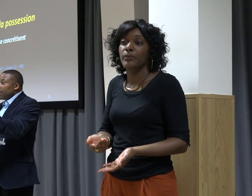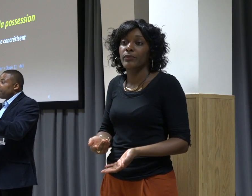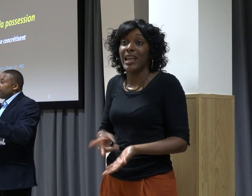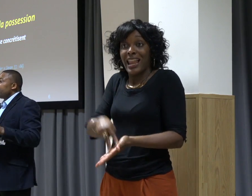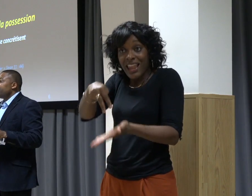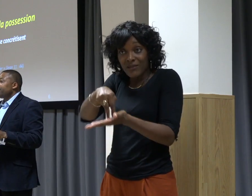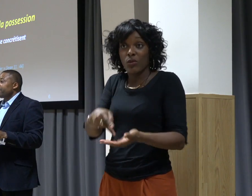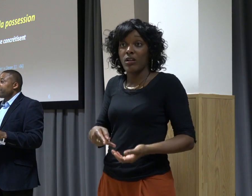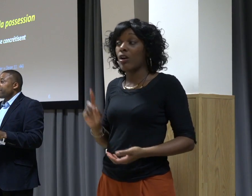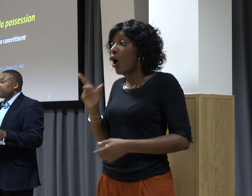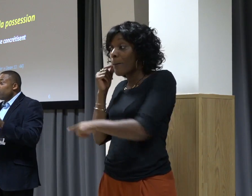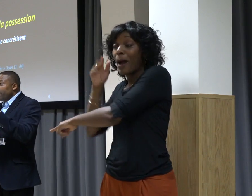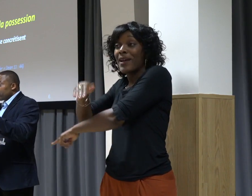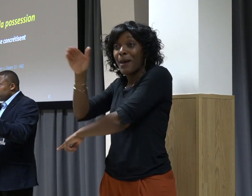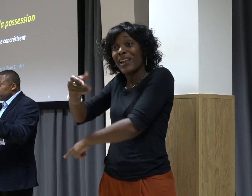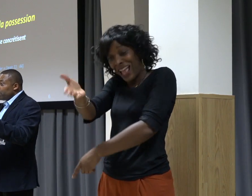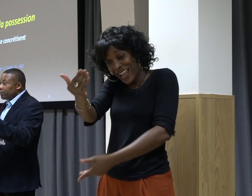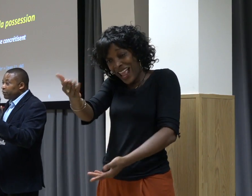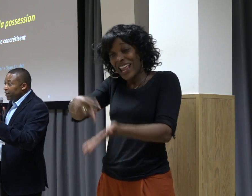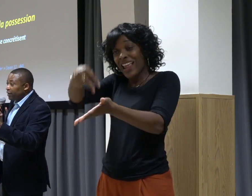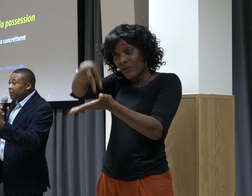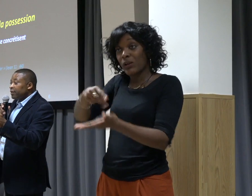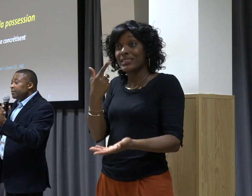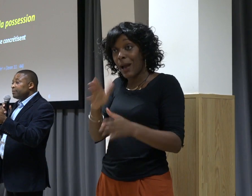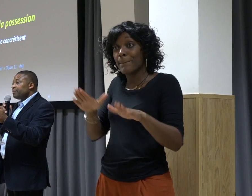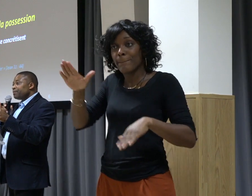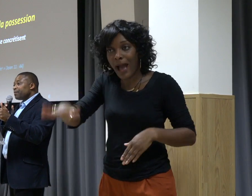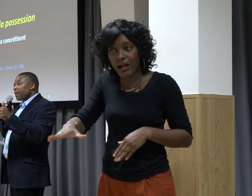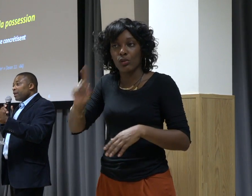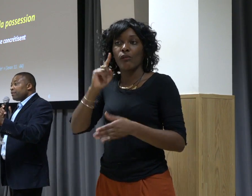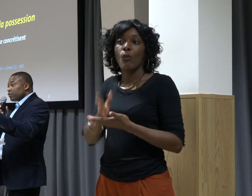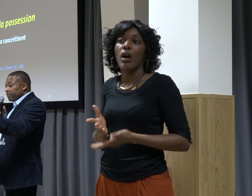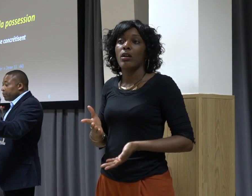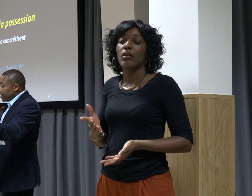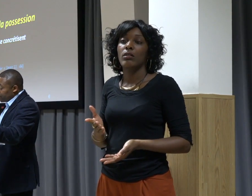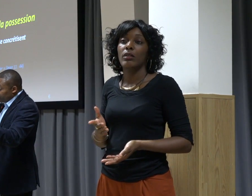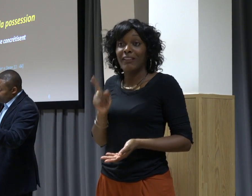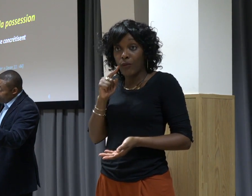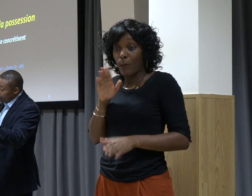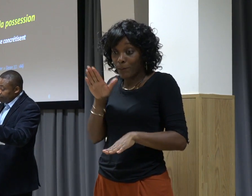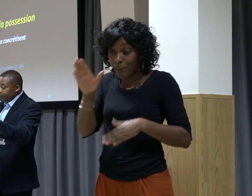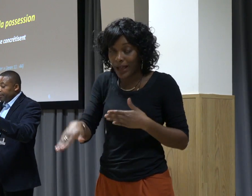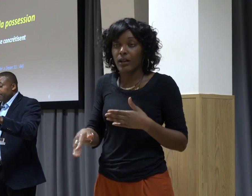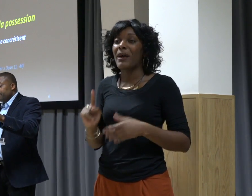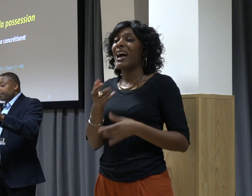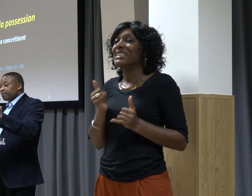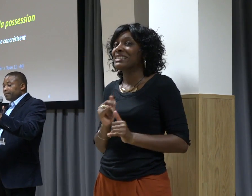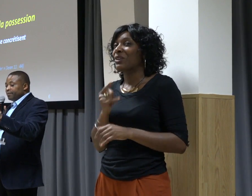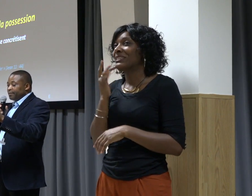Lève-toi à l'appel. C'est le pas que Dieu te demande de faire. Lève-toi, fais le pas, c'est le premier pas.